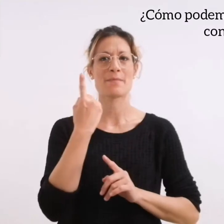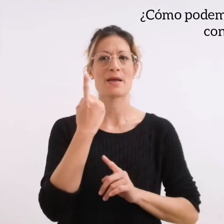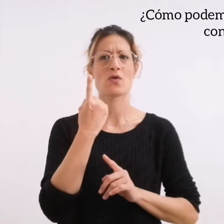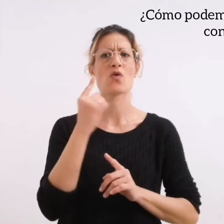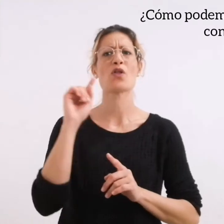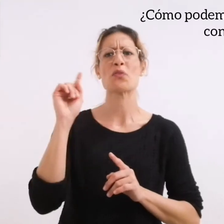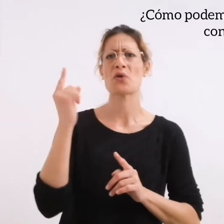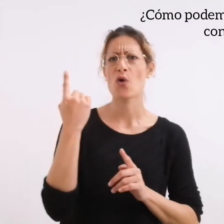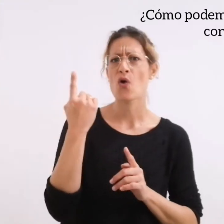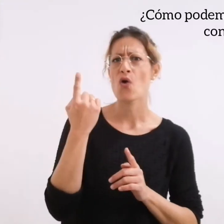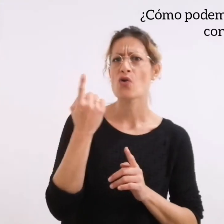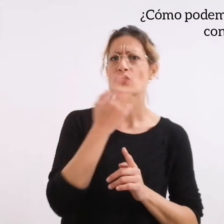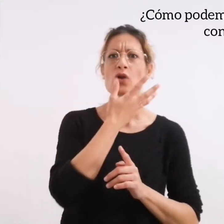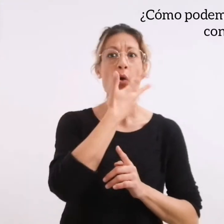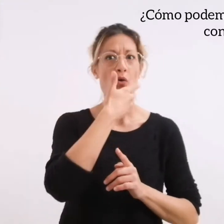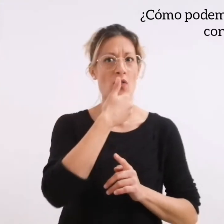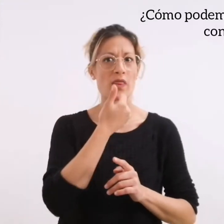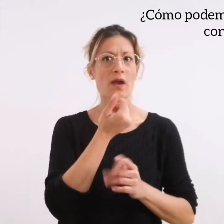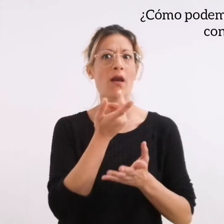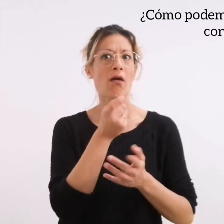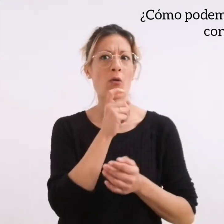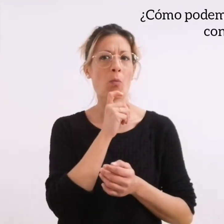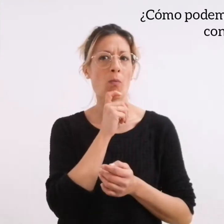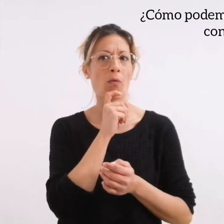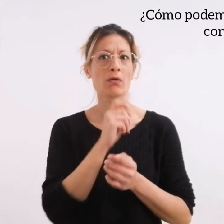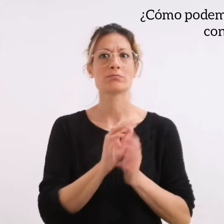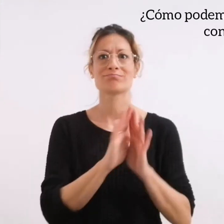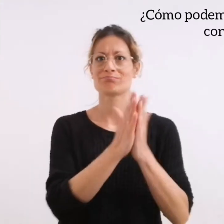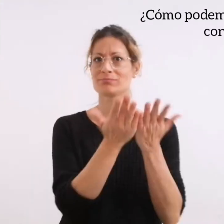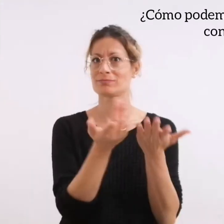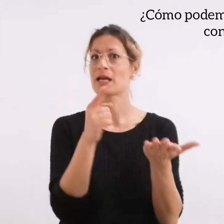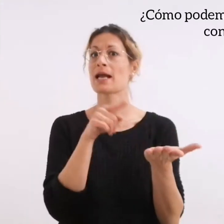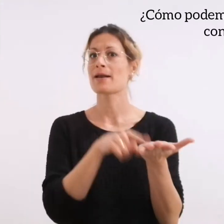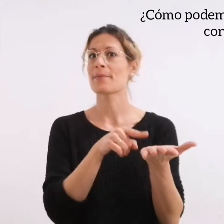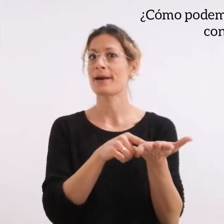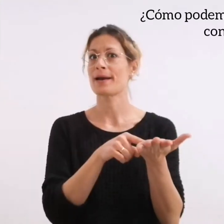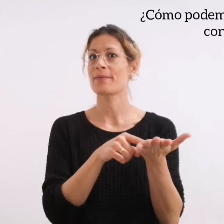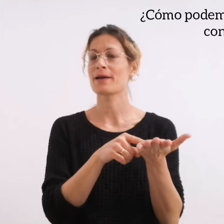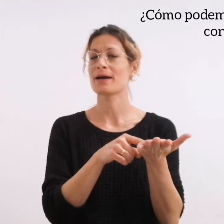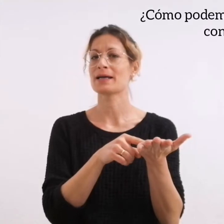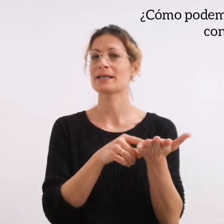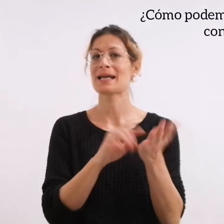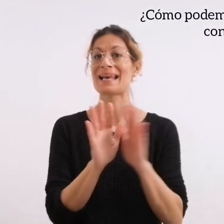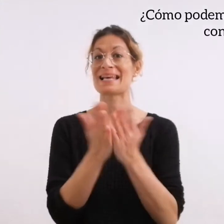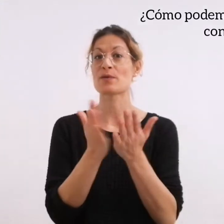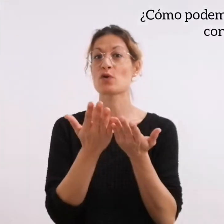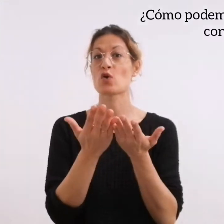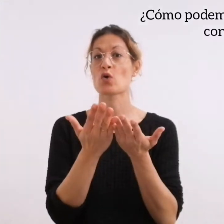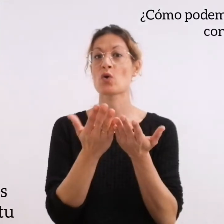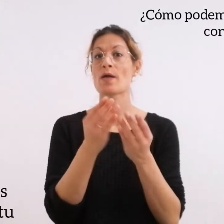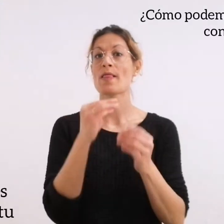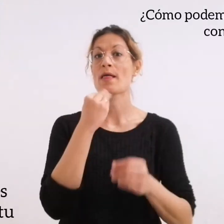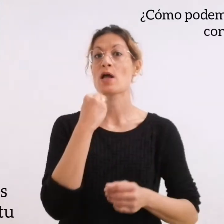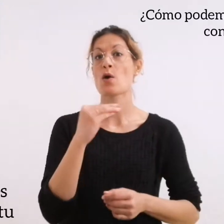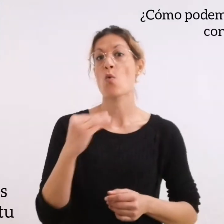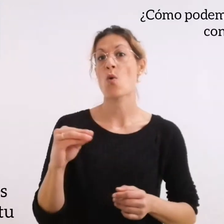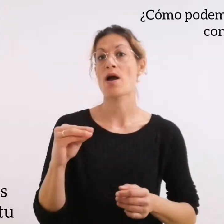Y la palabra en Juan 4:24 dice que Dios es espíritu.